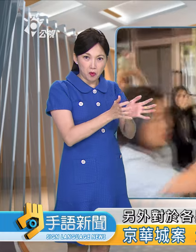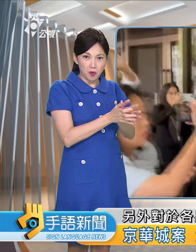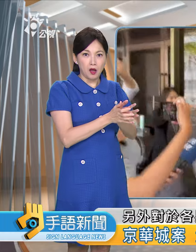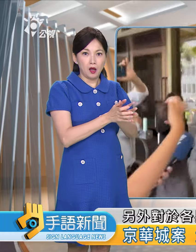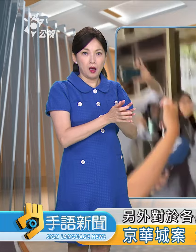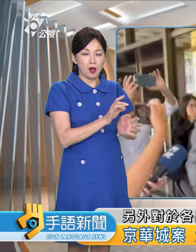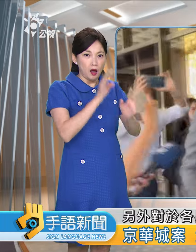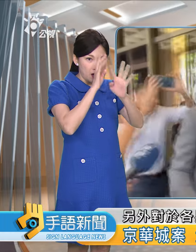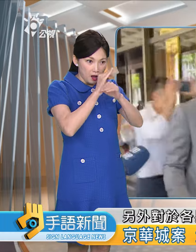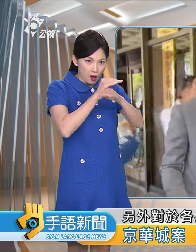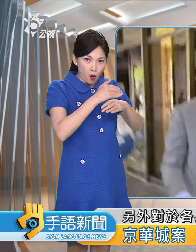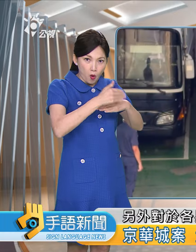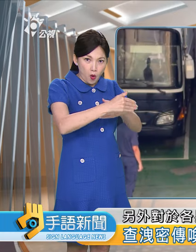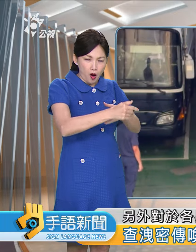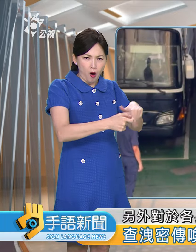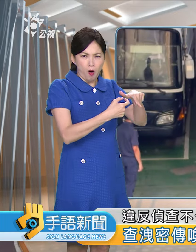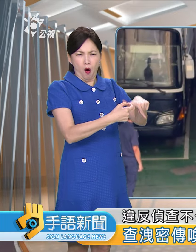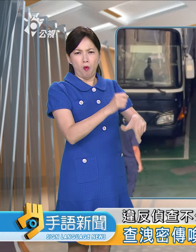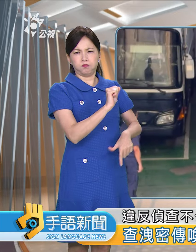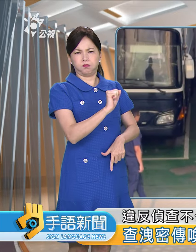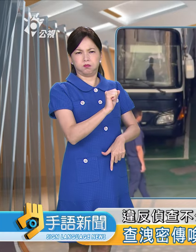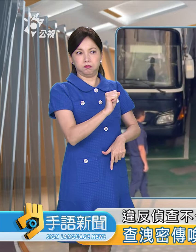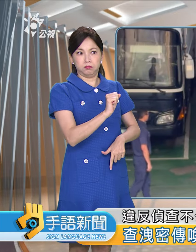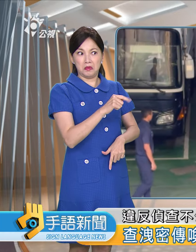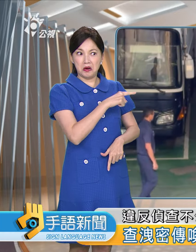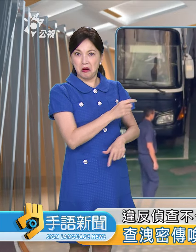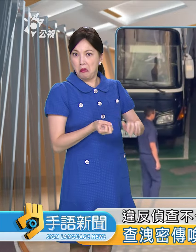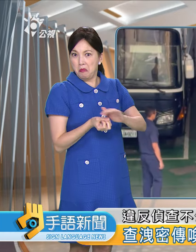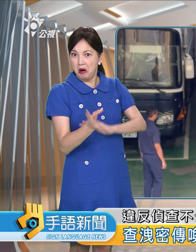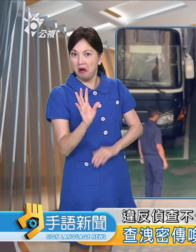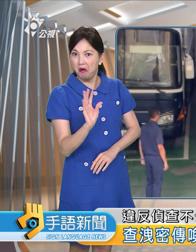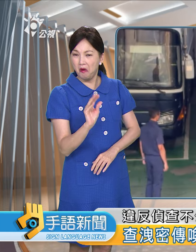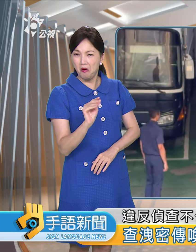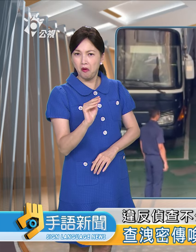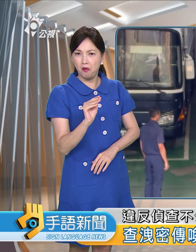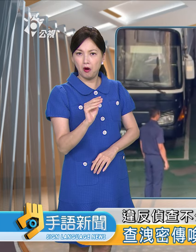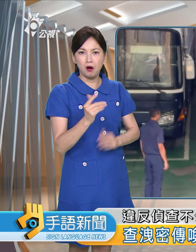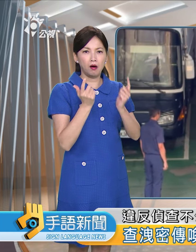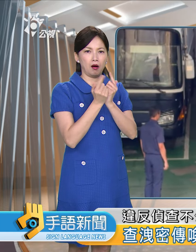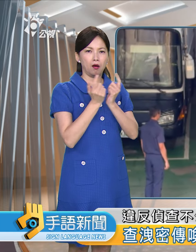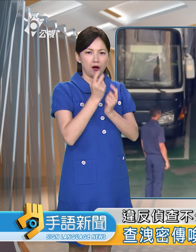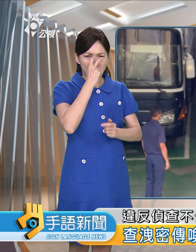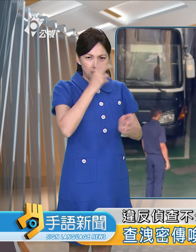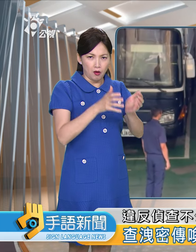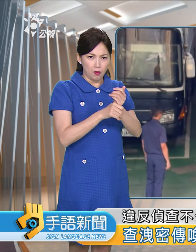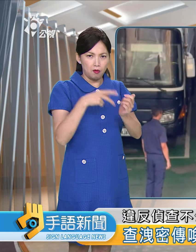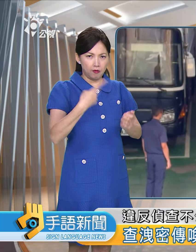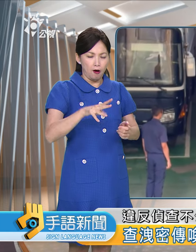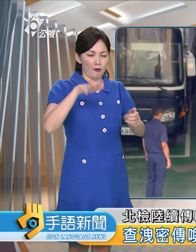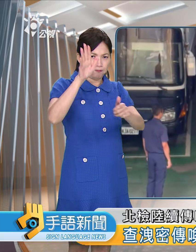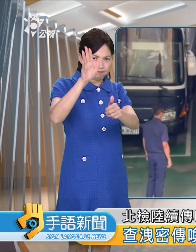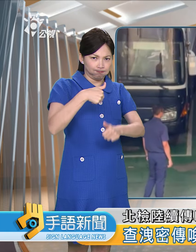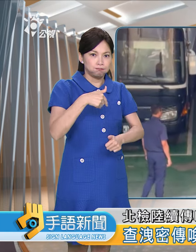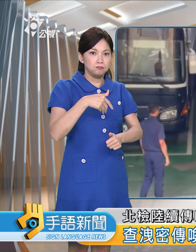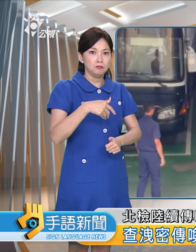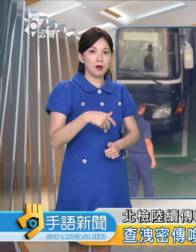是否泄密违反侦查不公开，北检陆续传唤3立电视台在